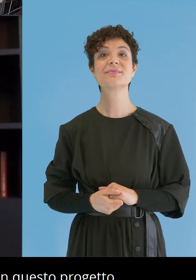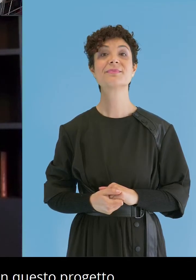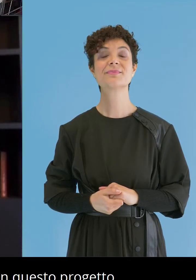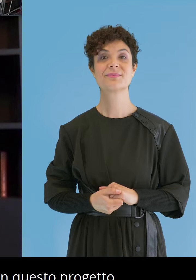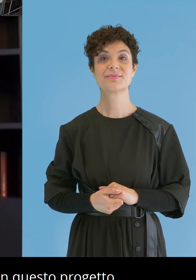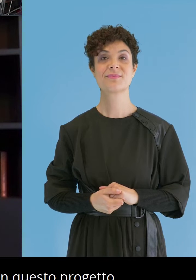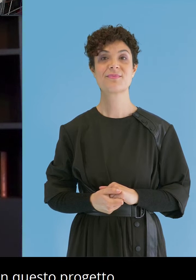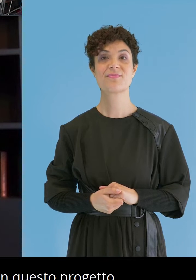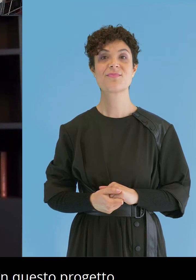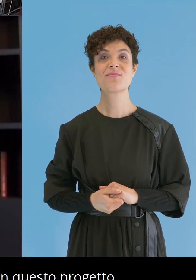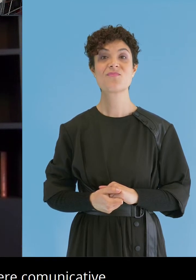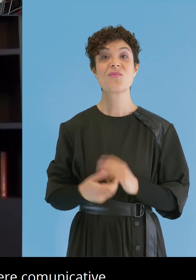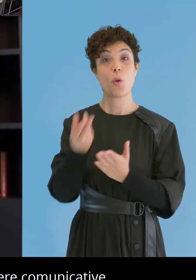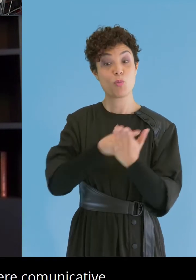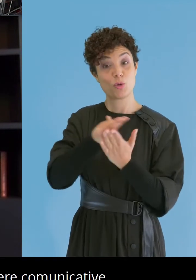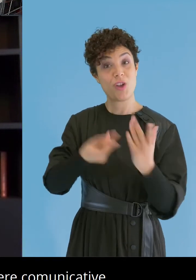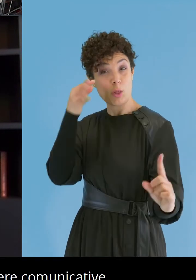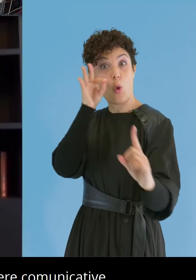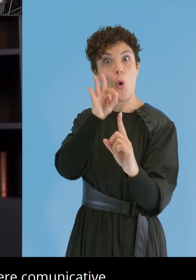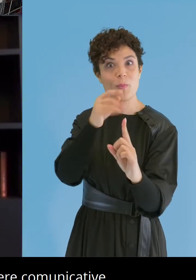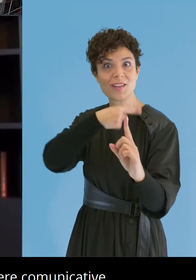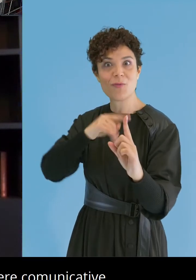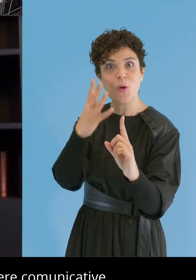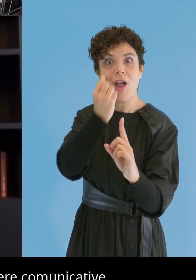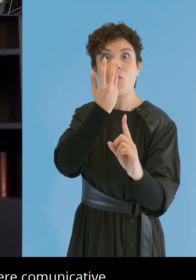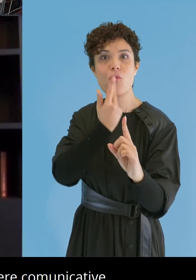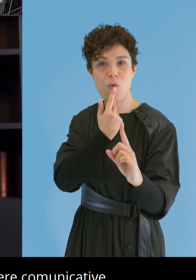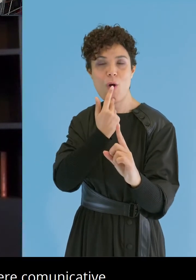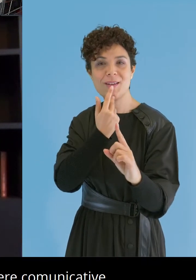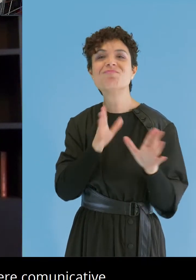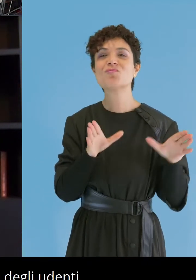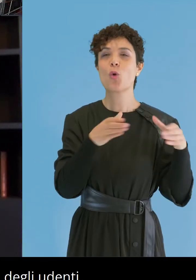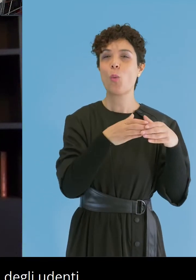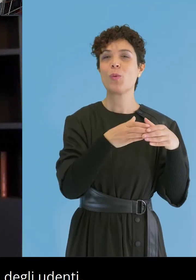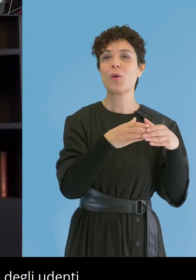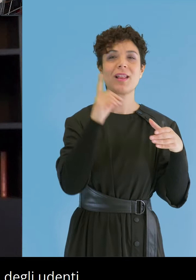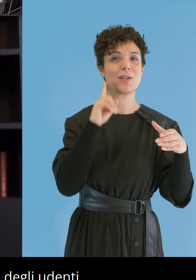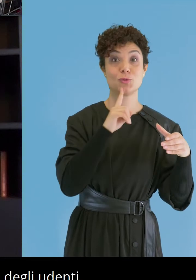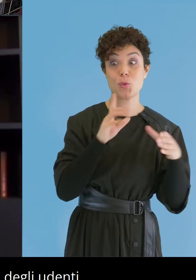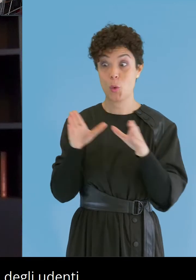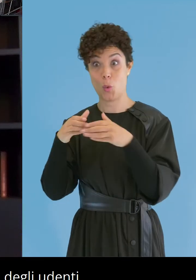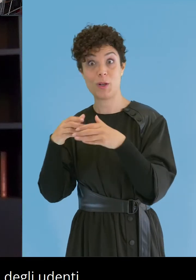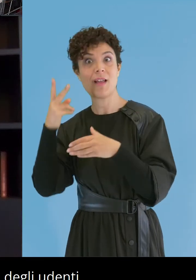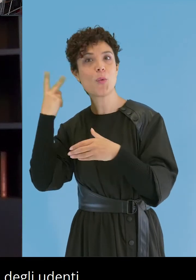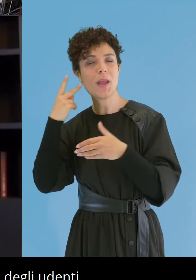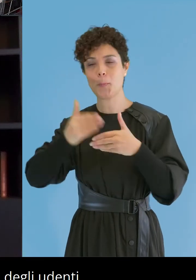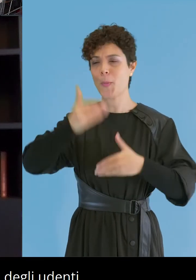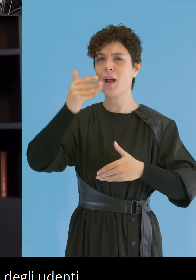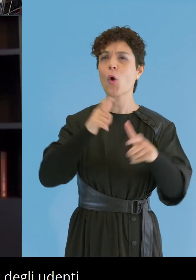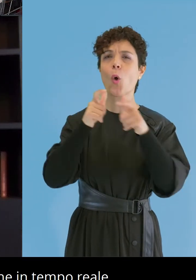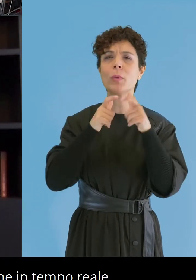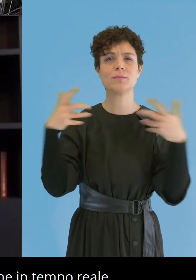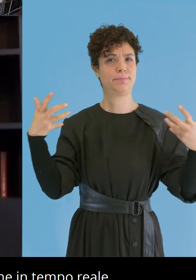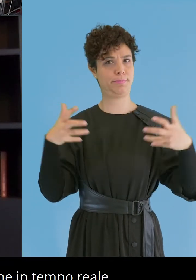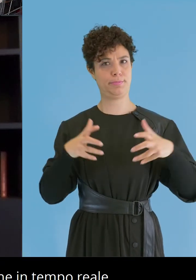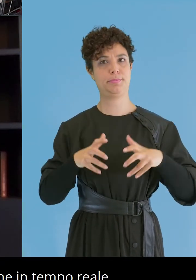L'obiettivo che vogliamo raggiungere in questo progetto è quello di cercare di ridurre le barriere comunicative fra la comunità dei sordi e quella degli